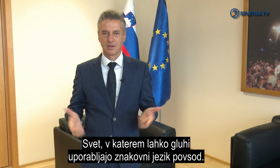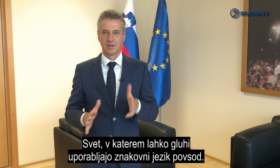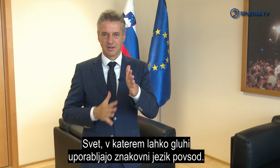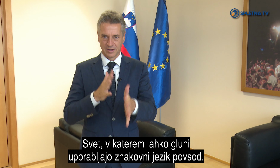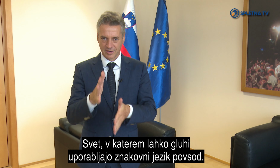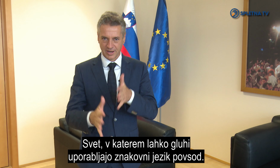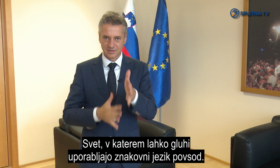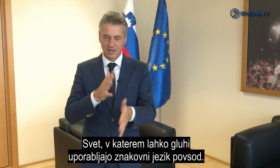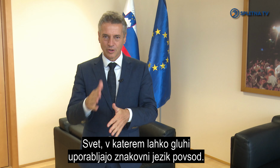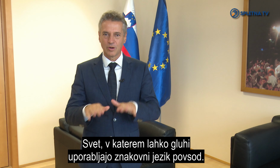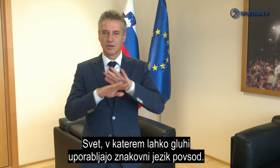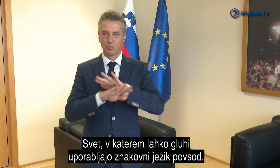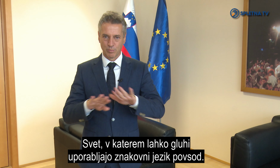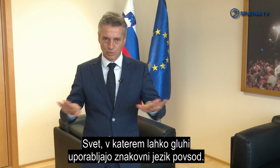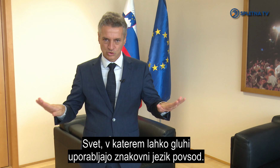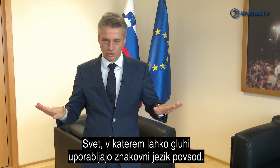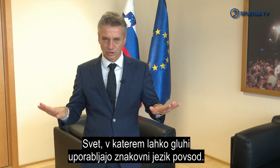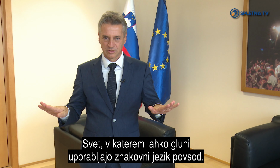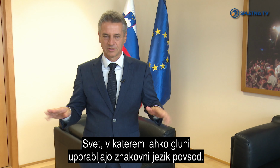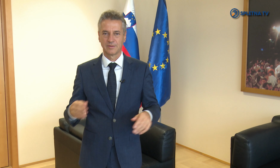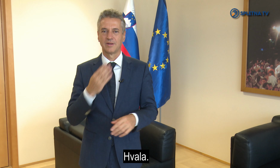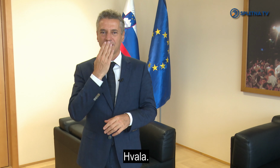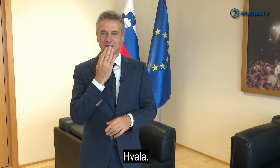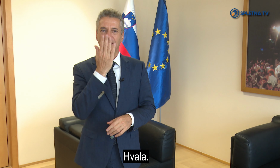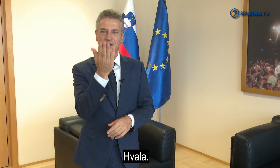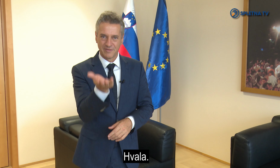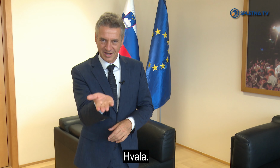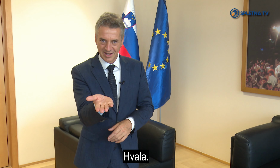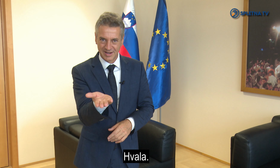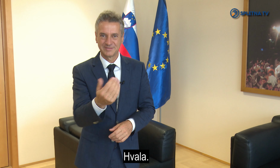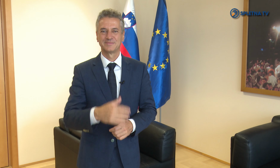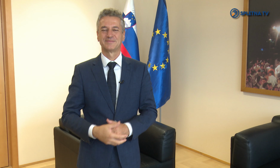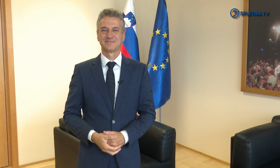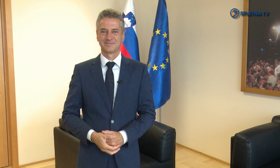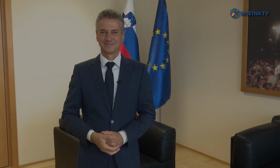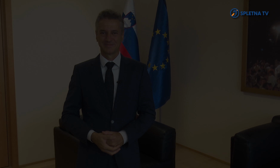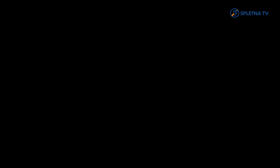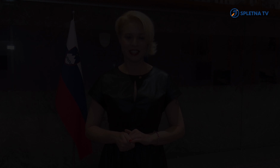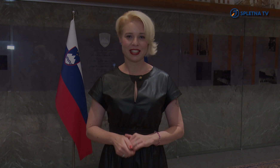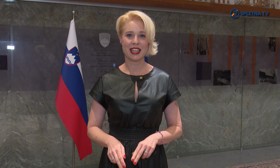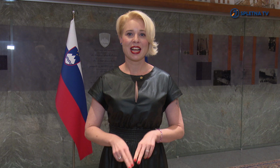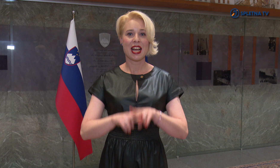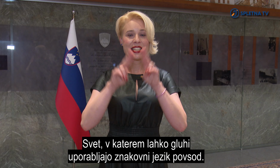lahko kretajo povsod. Hvala.